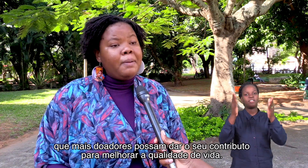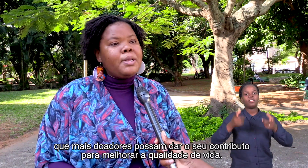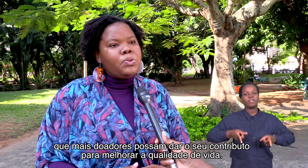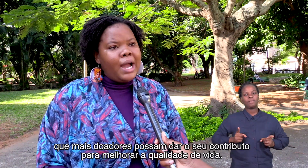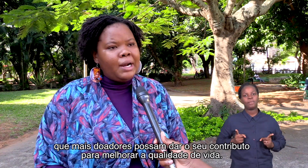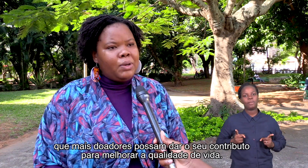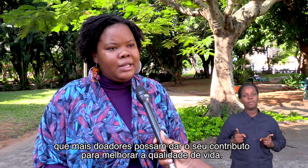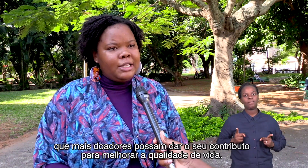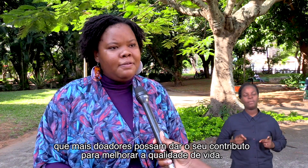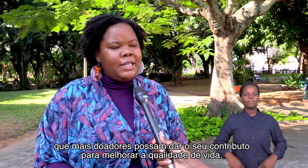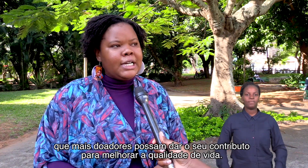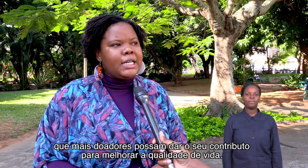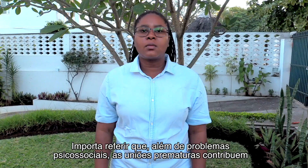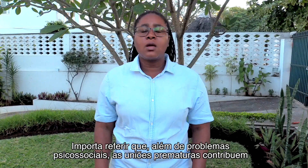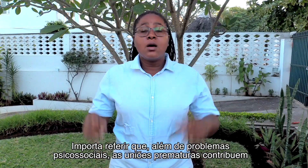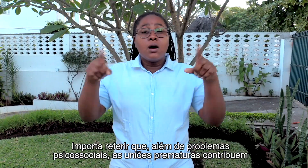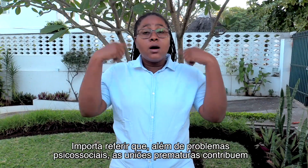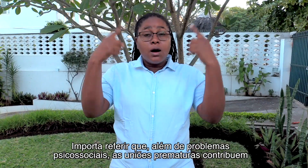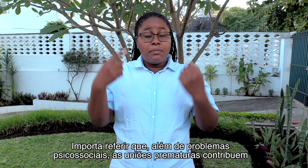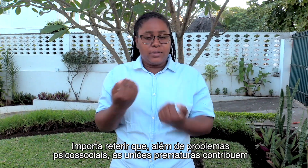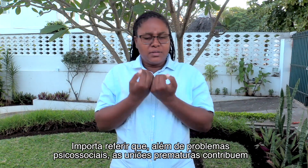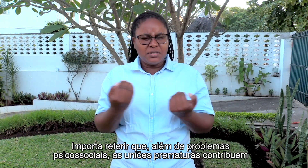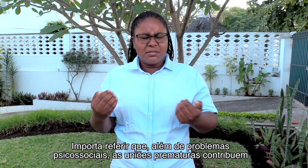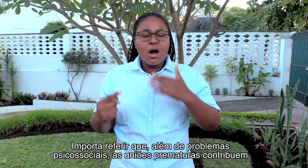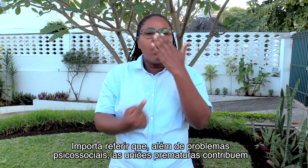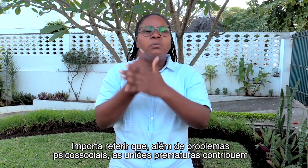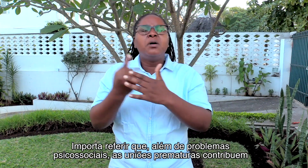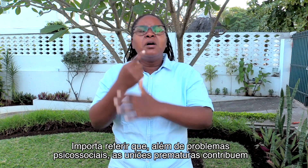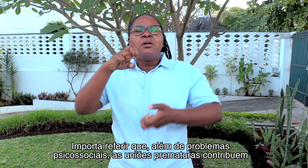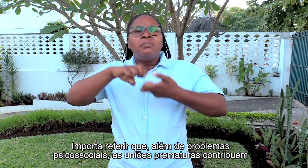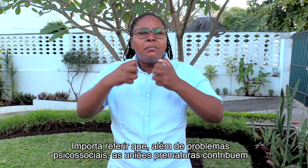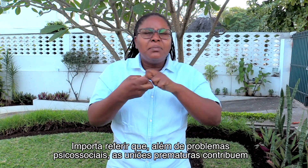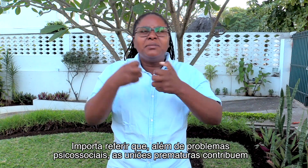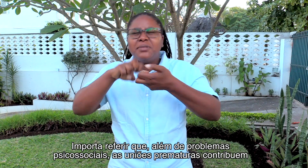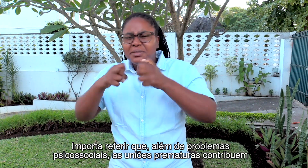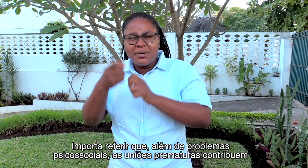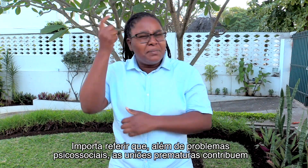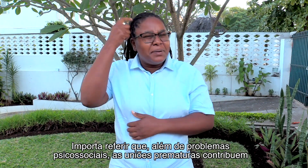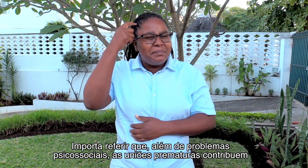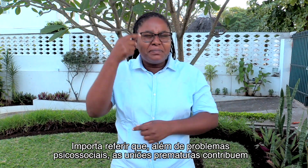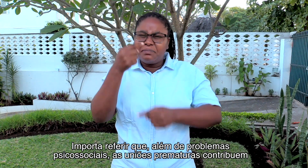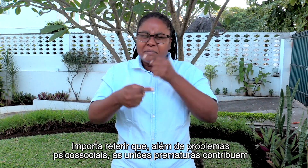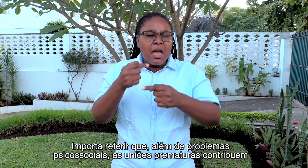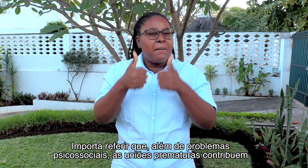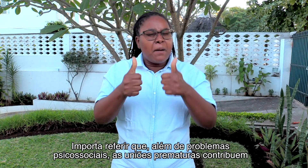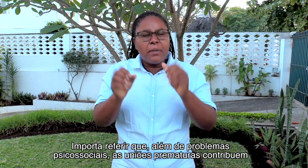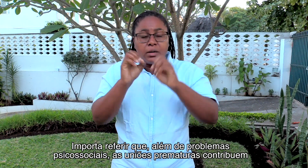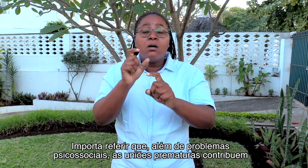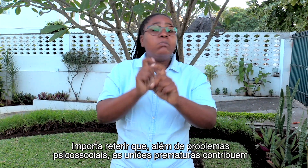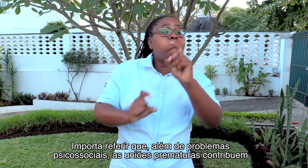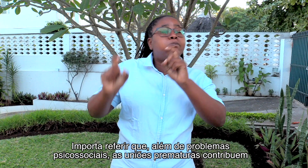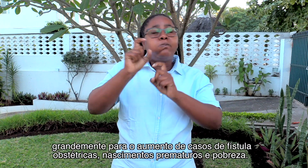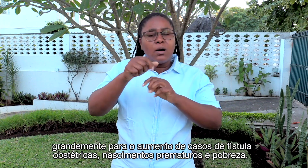contributo para melhorar a qualidade de vida. Importa referir que, além de problemas psicossociais, as uniões